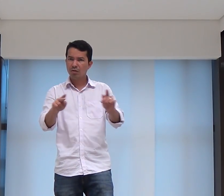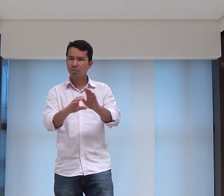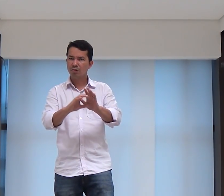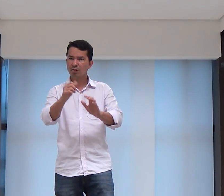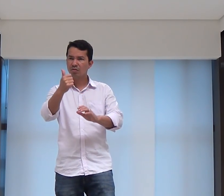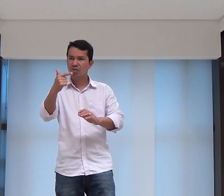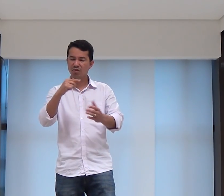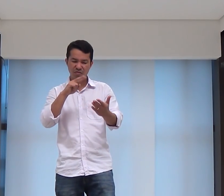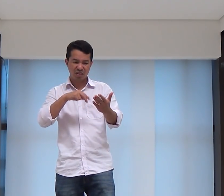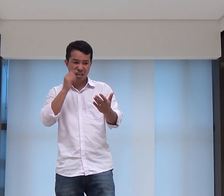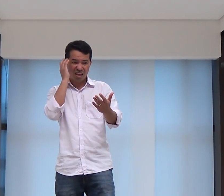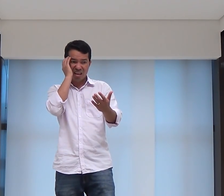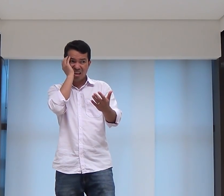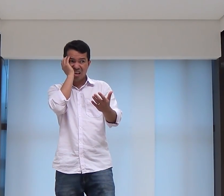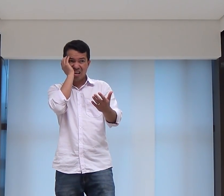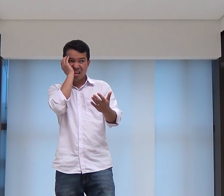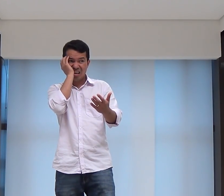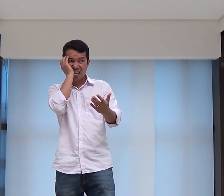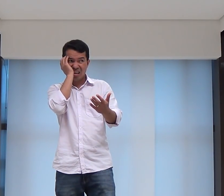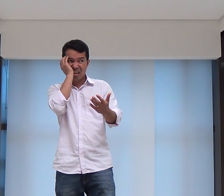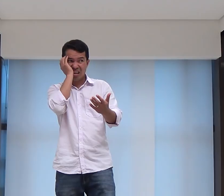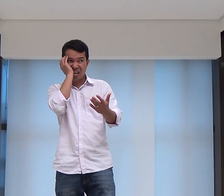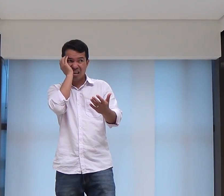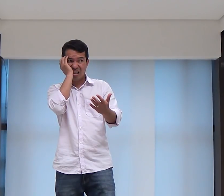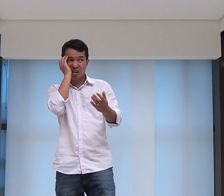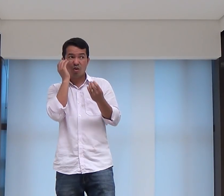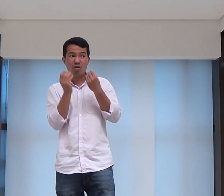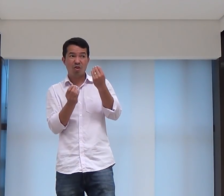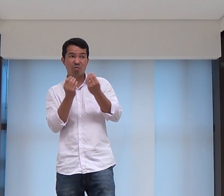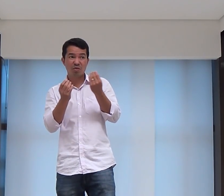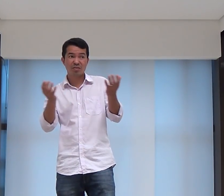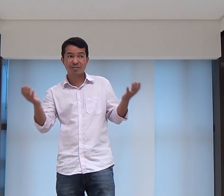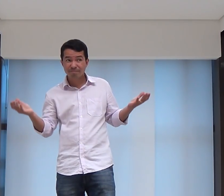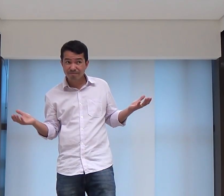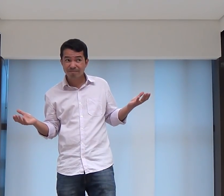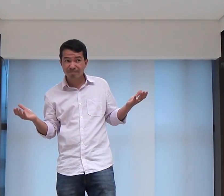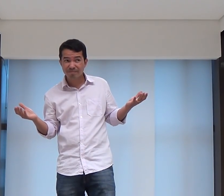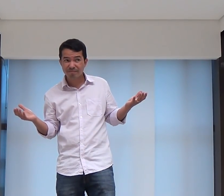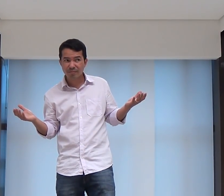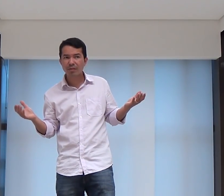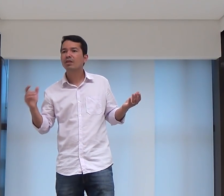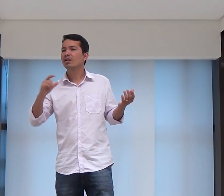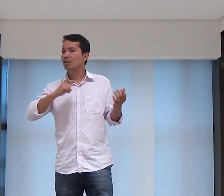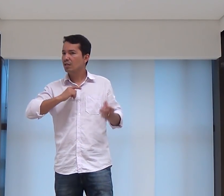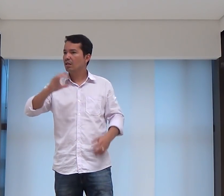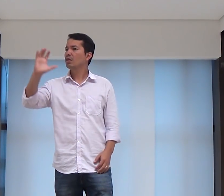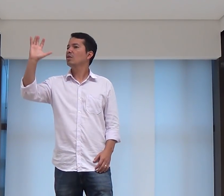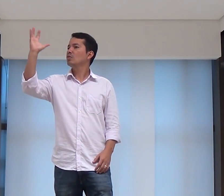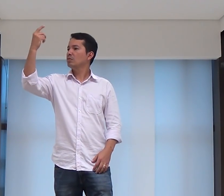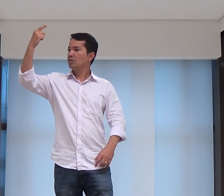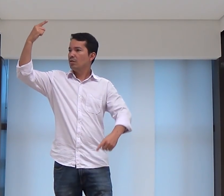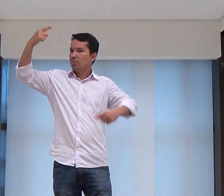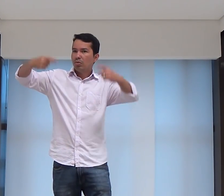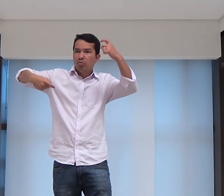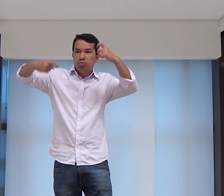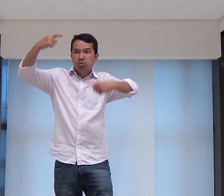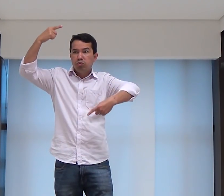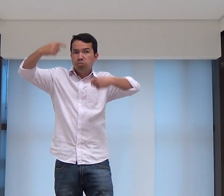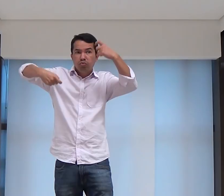Porque hoje, mantive a Filipe 12. E aí você para e pensa, né? Nossa, como que